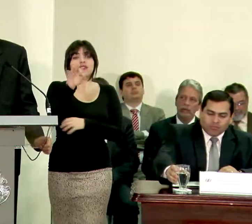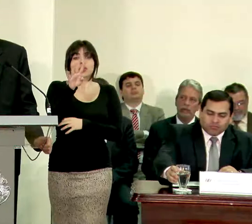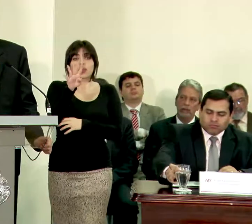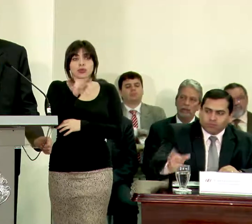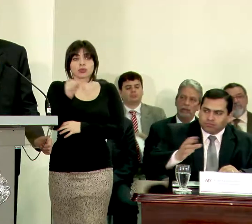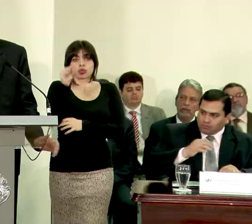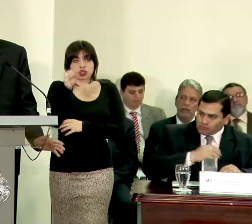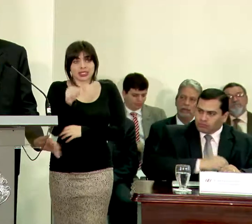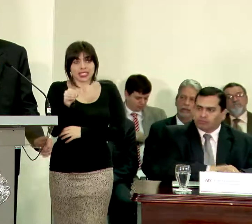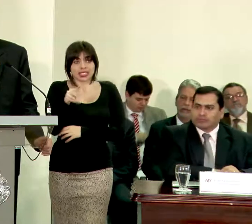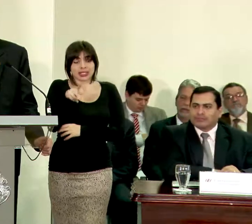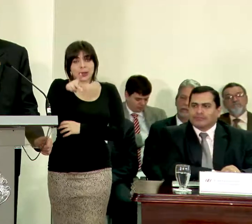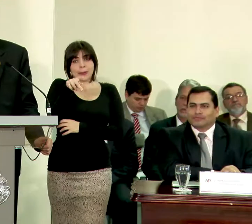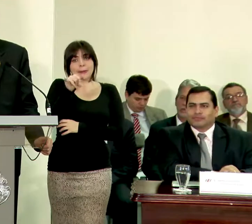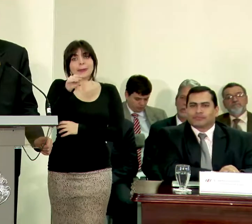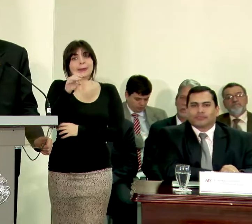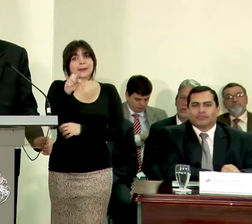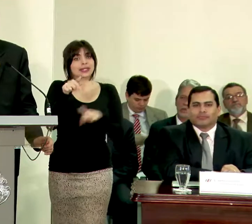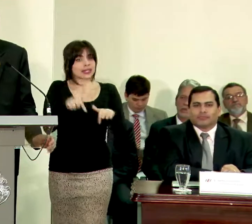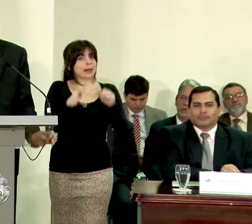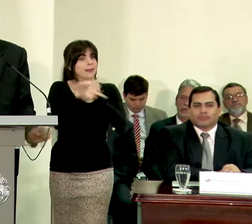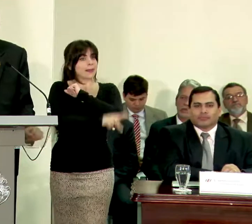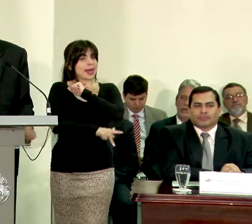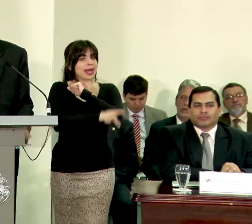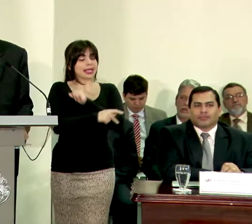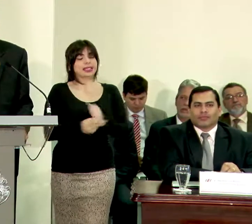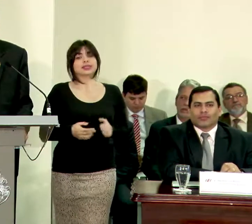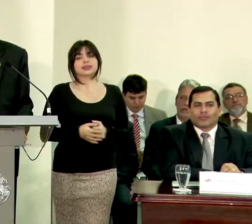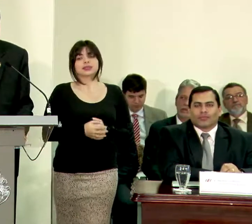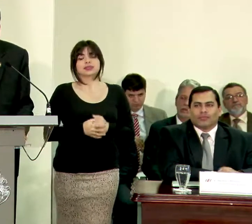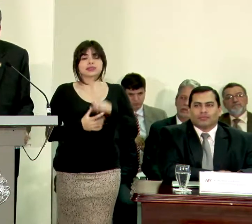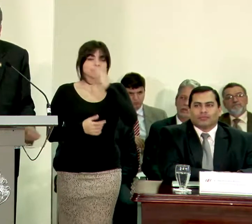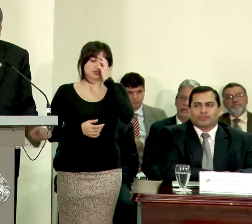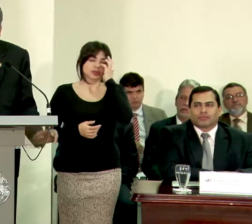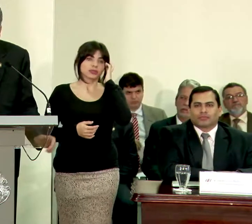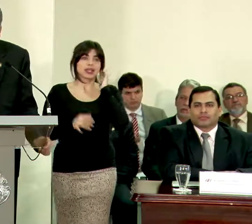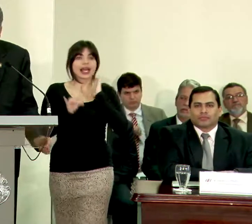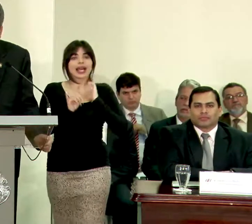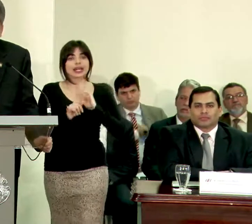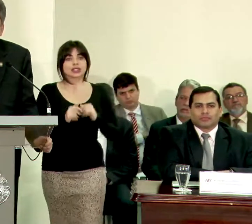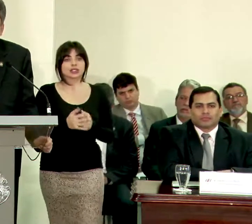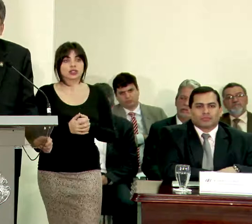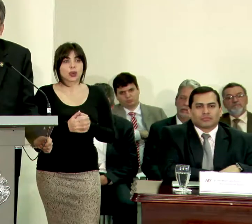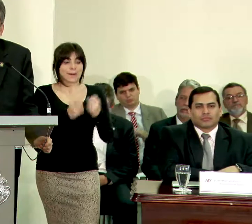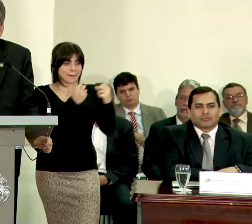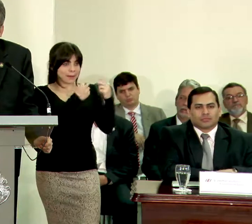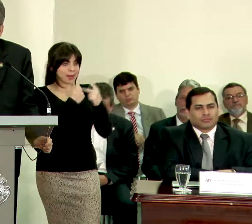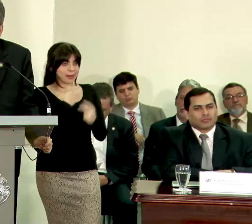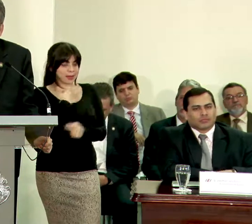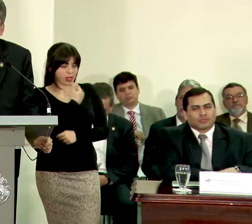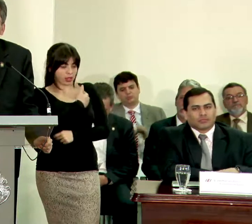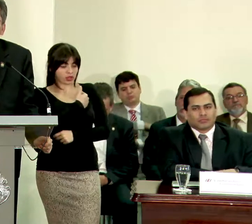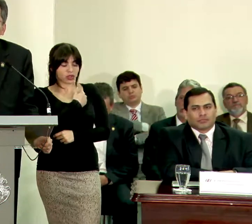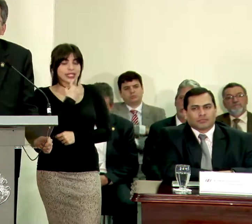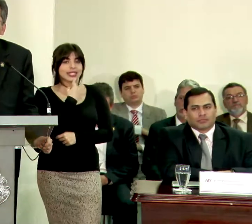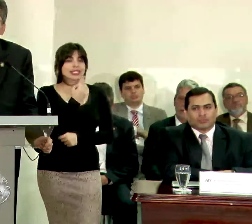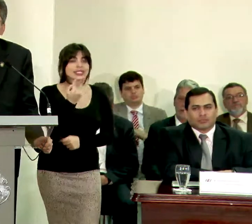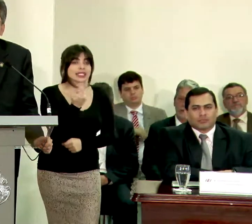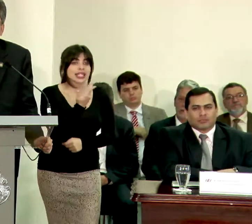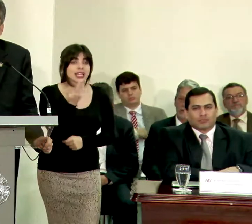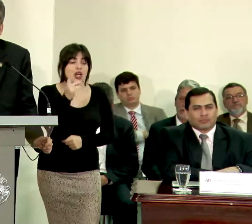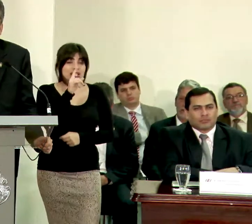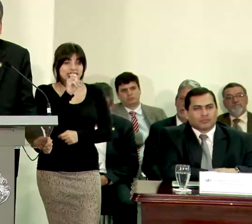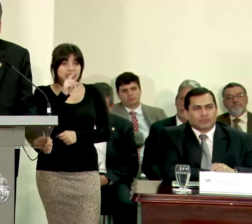94% son pymes en este país. Eso nos permite decir que con